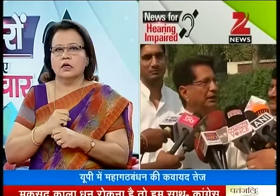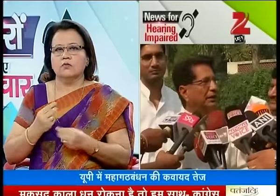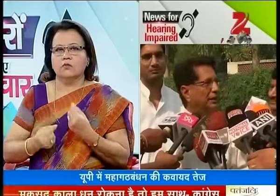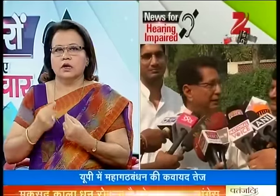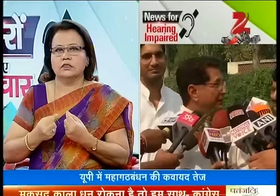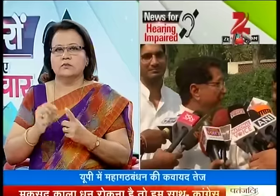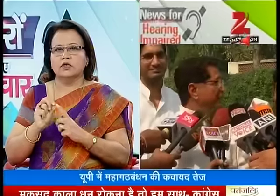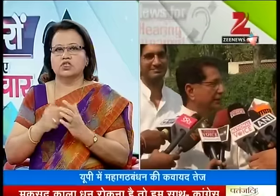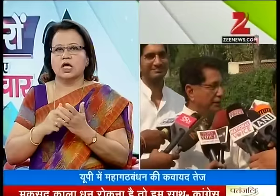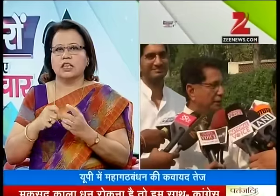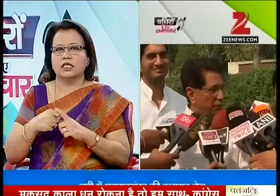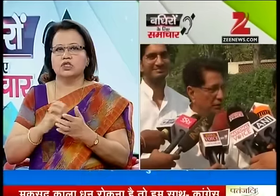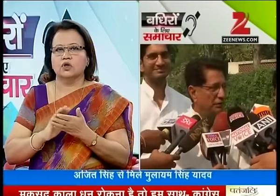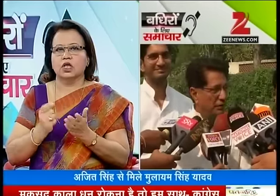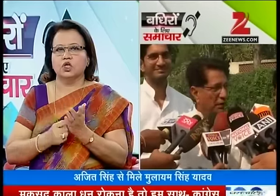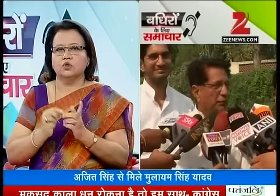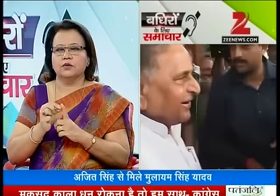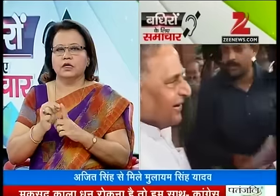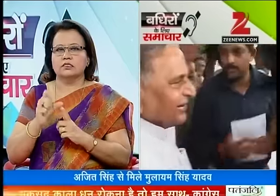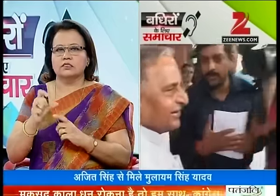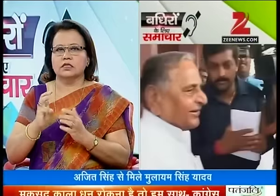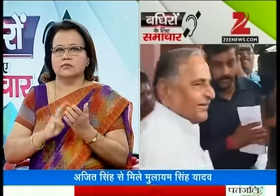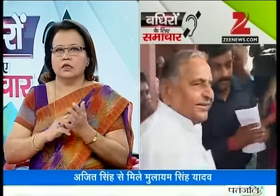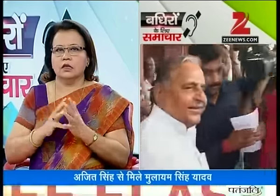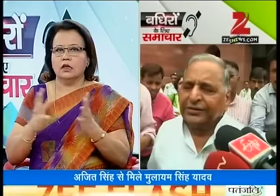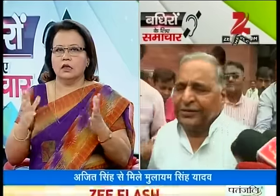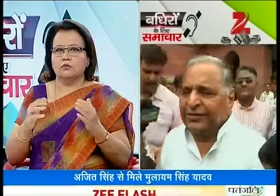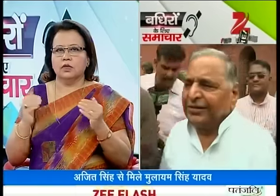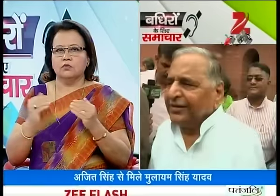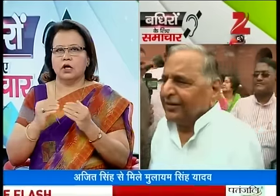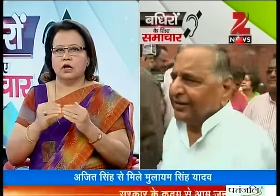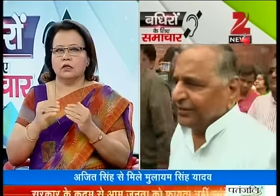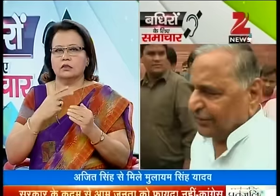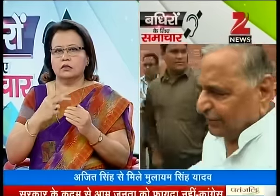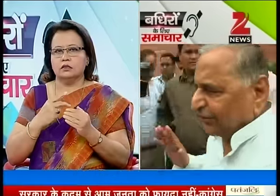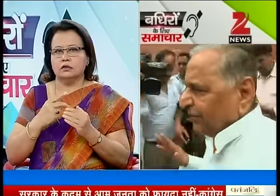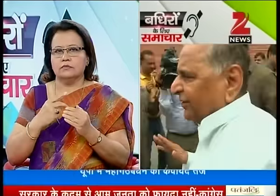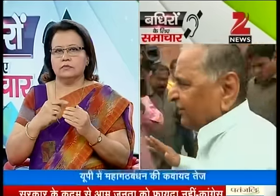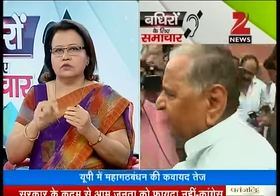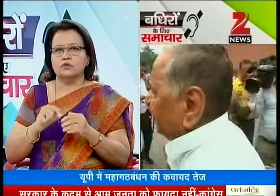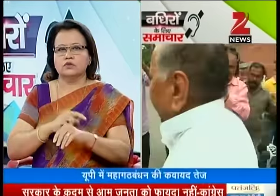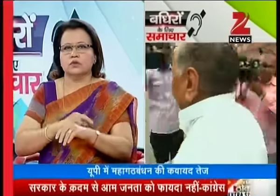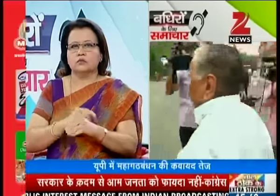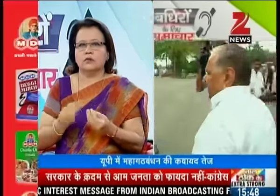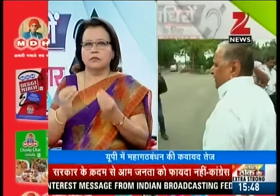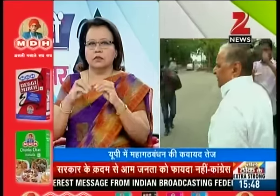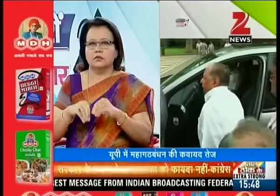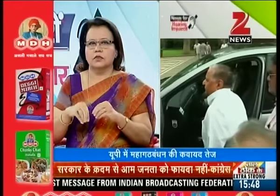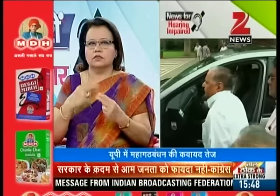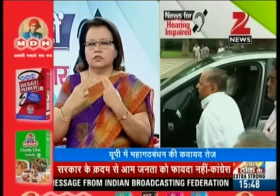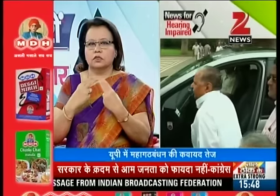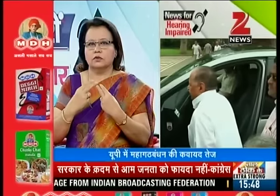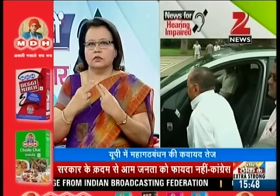के रणनीतिकार प्रशांत किशोर ने यूपी के सीएम से लंबी मुलाकात की थी और उस वक्त